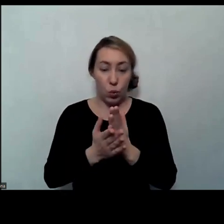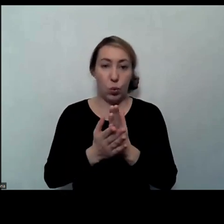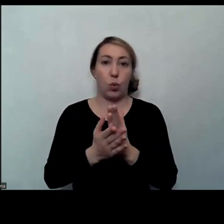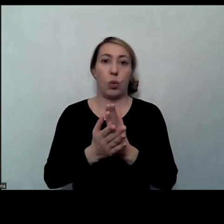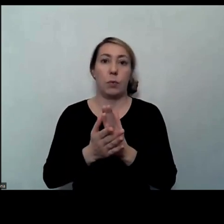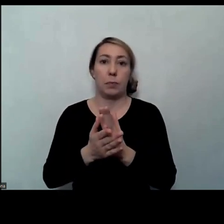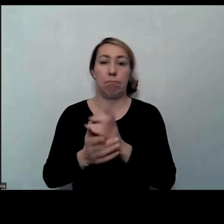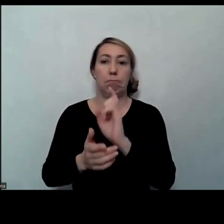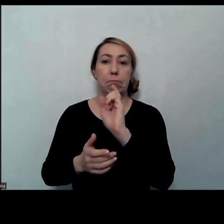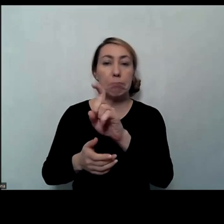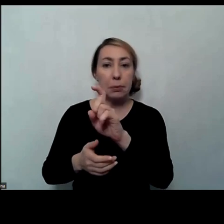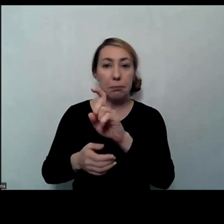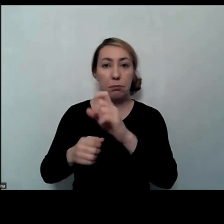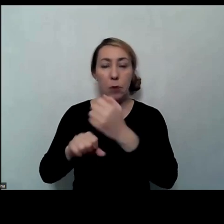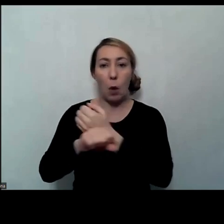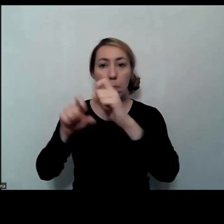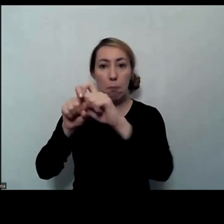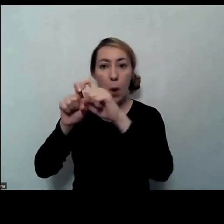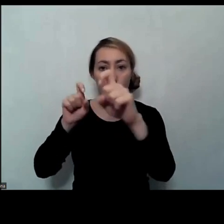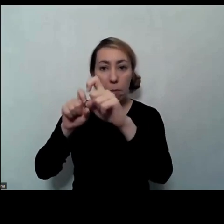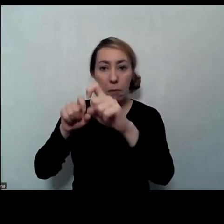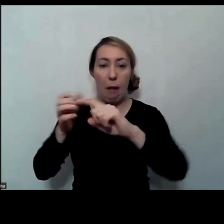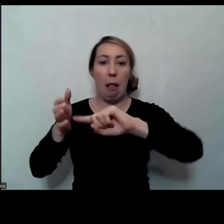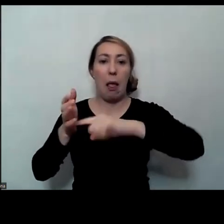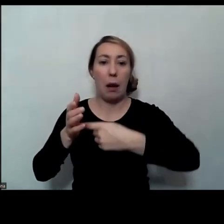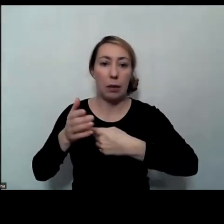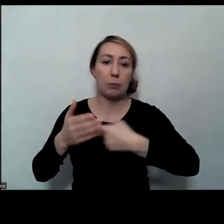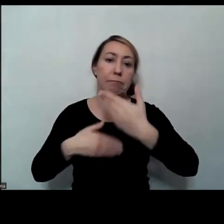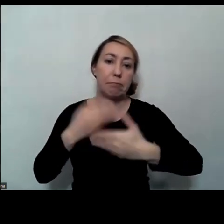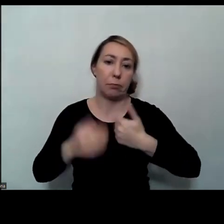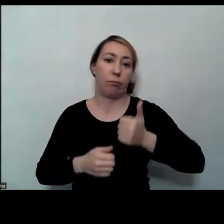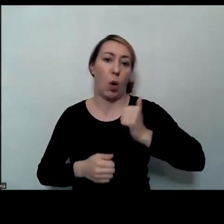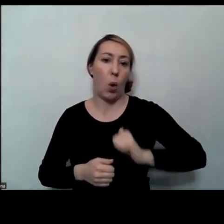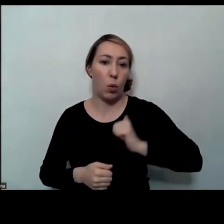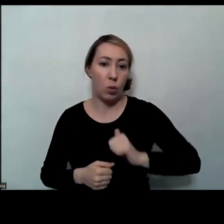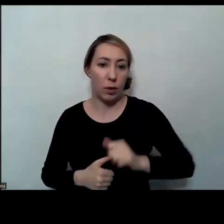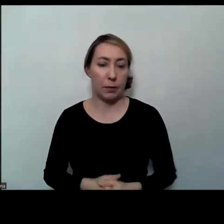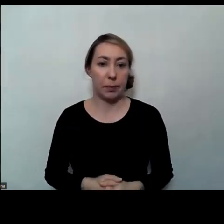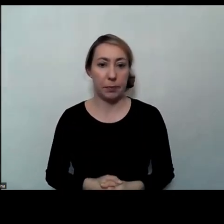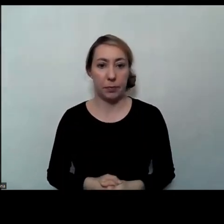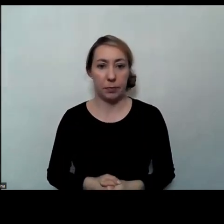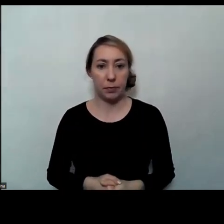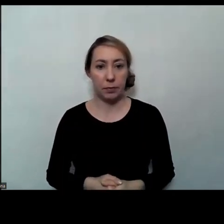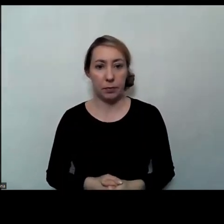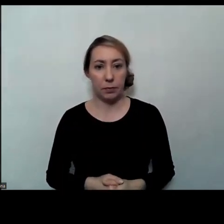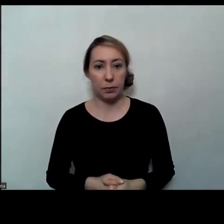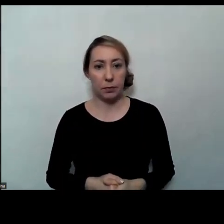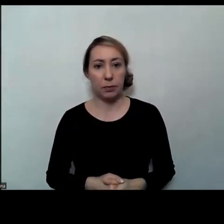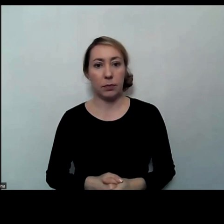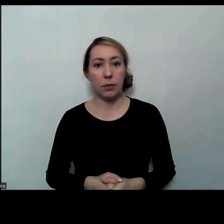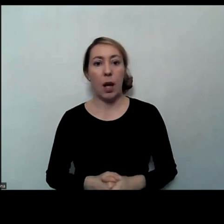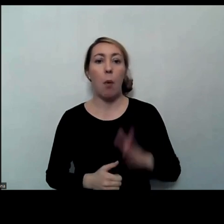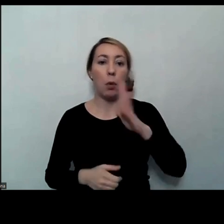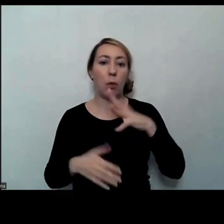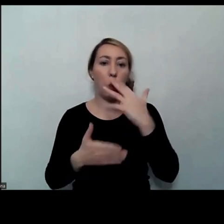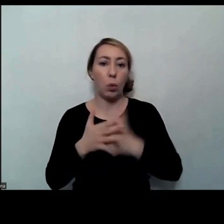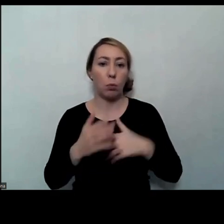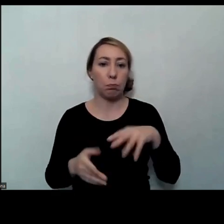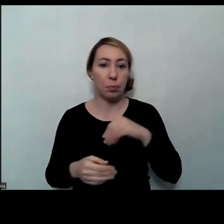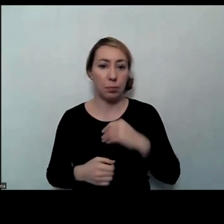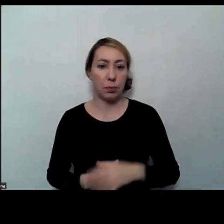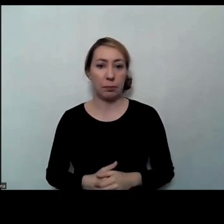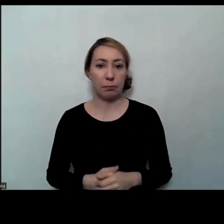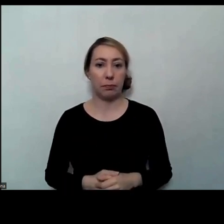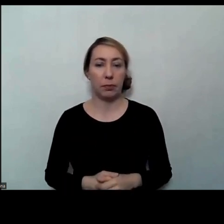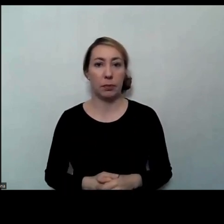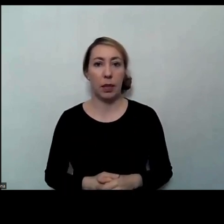Pomarańczowy przycisk z rejestracją, no i pewien czas oczekiwania. I potem już mogą Państwo korzystać. Ja tutaj chyba myślę, że